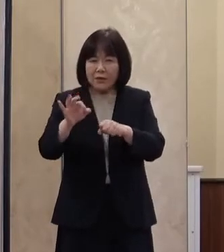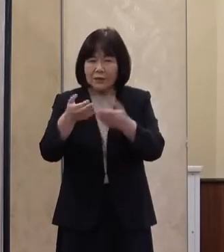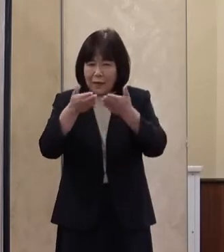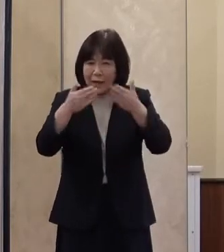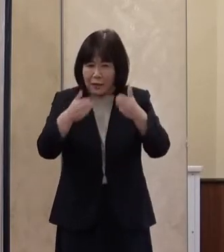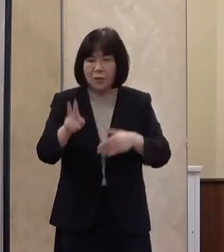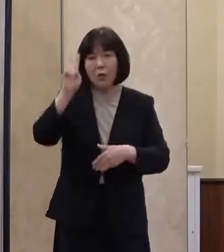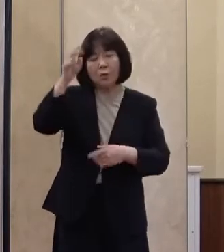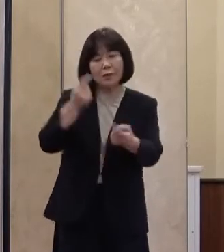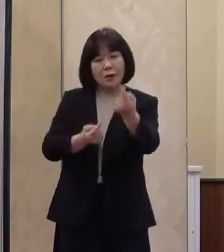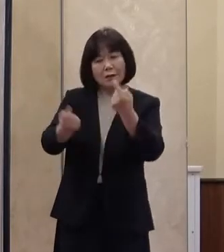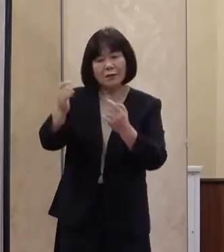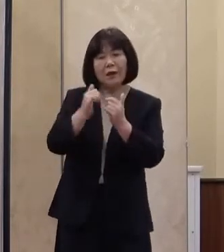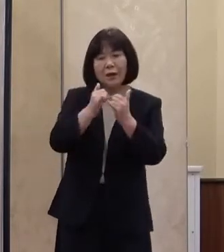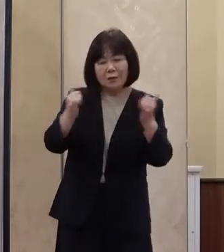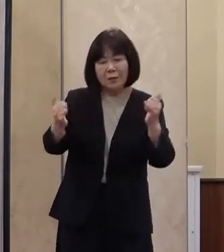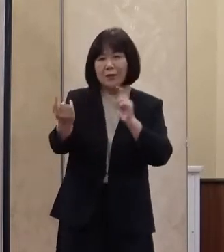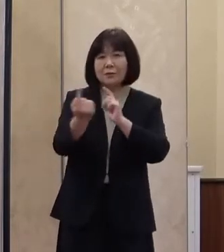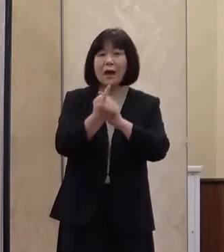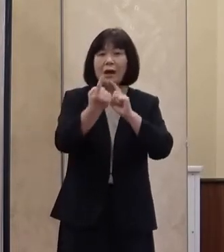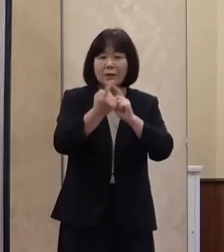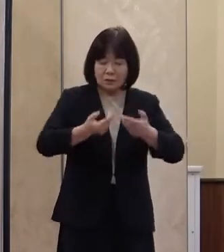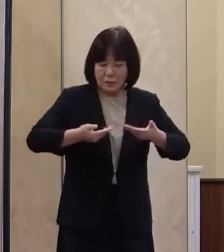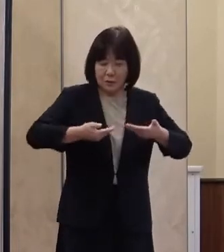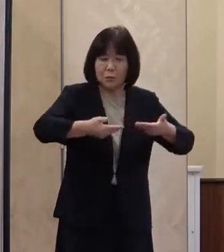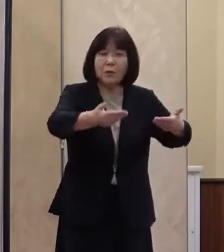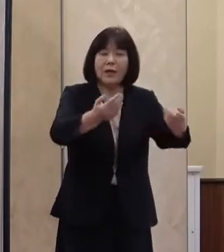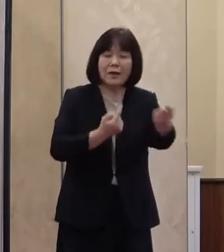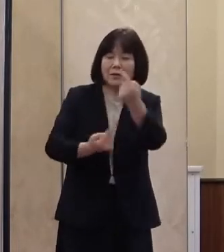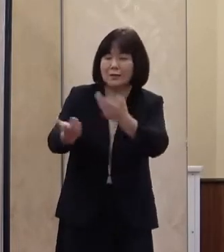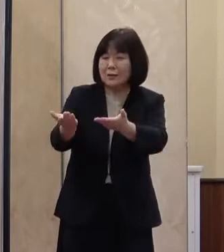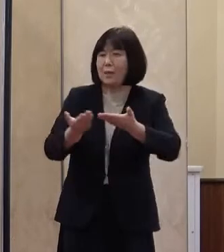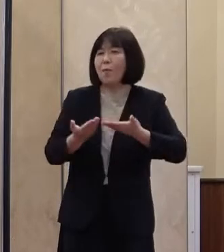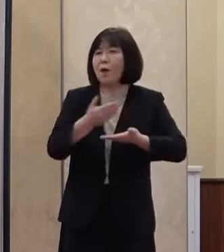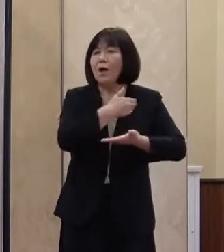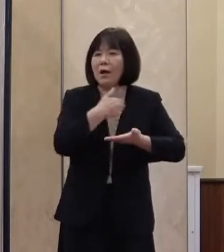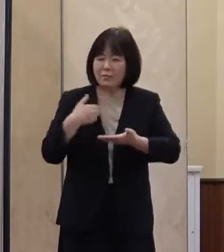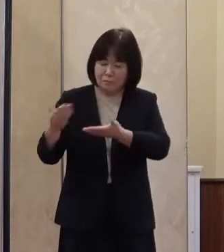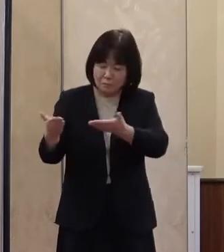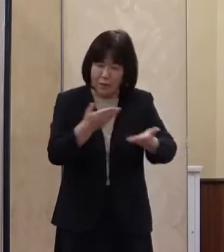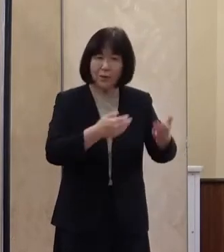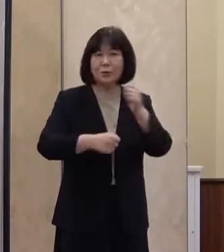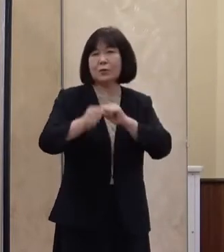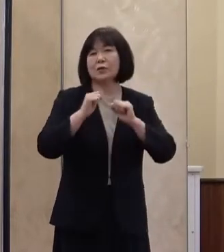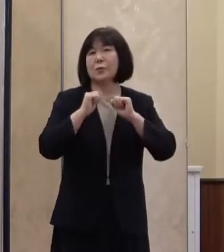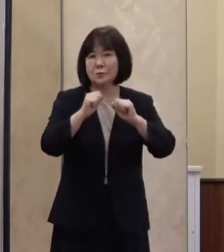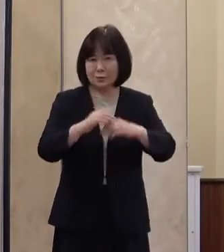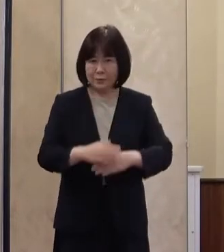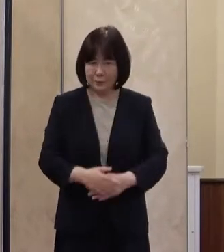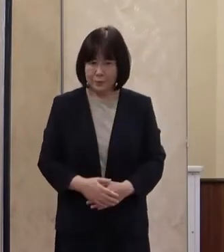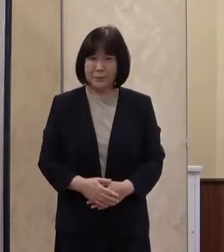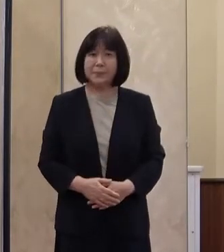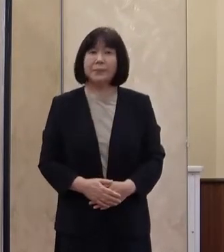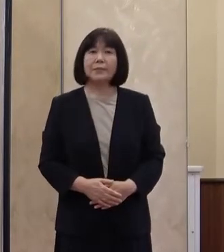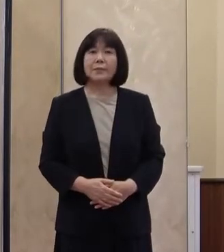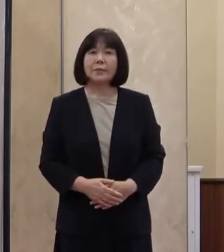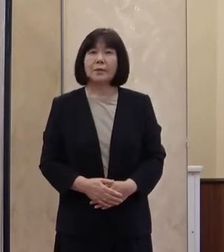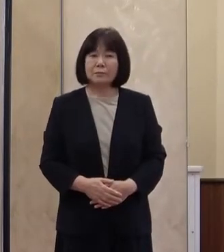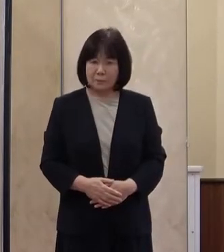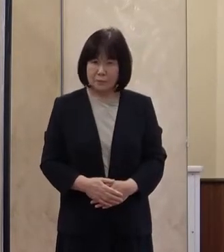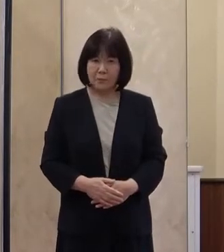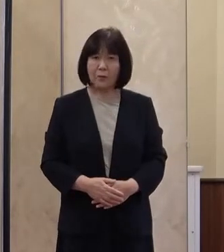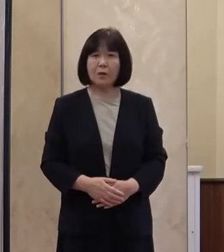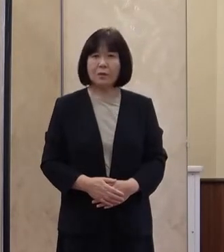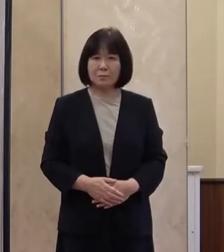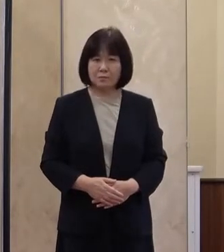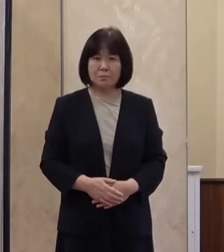阪に遊びに来られた方を、商店街へ来ていただけるというような取り組み、それからプロモーションです